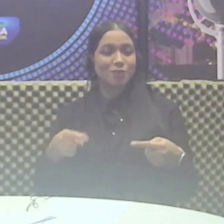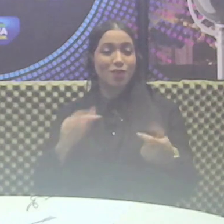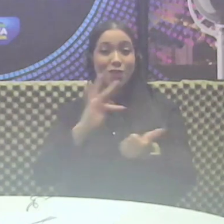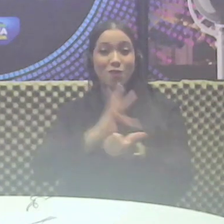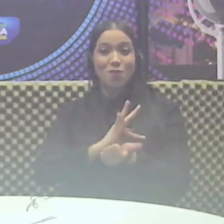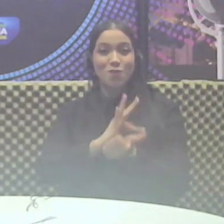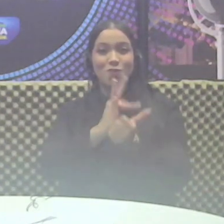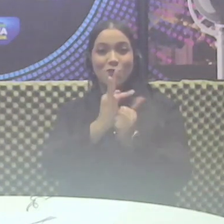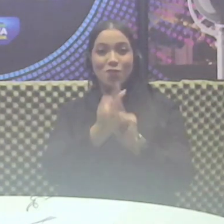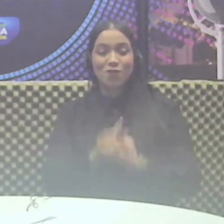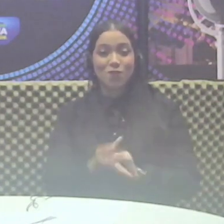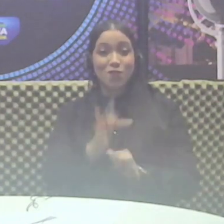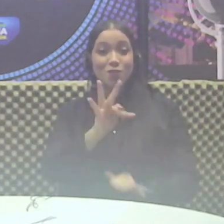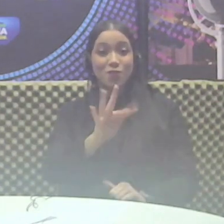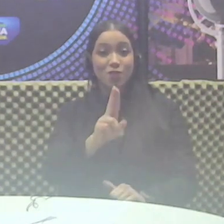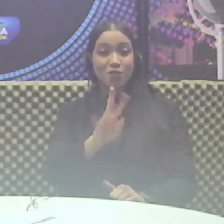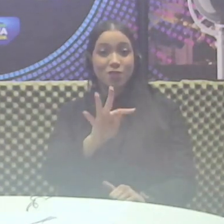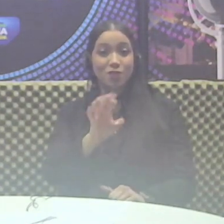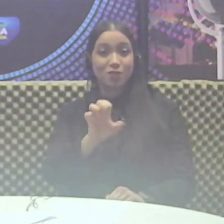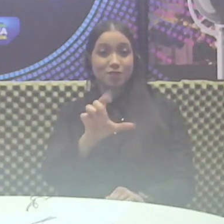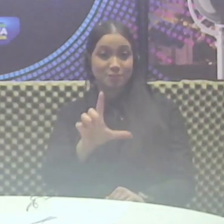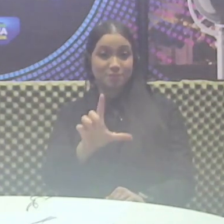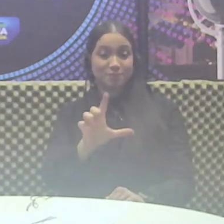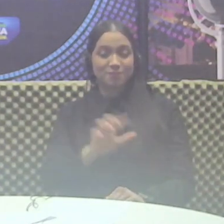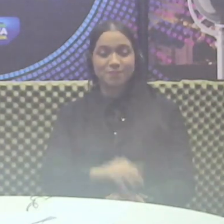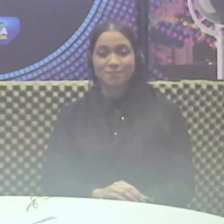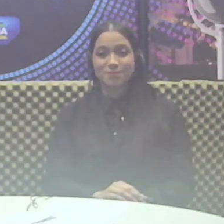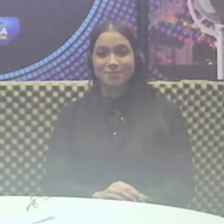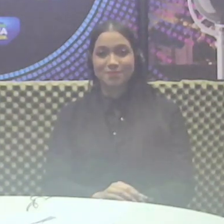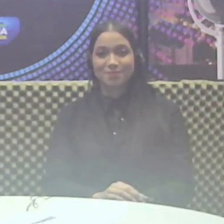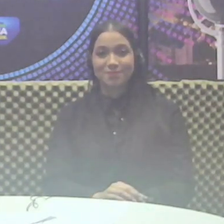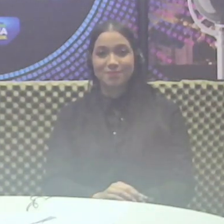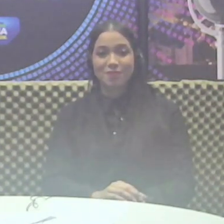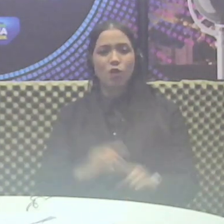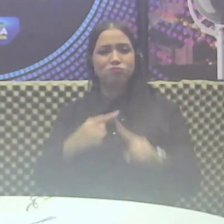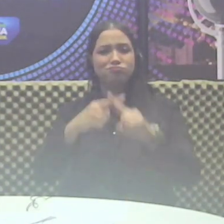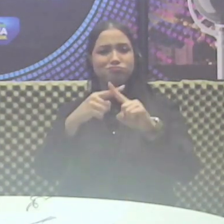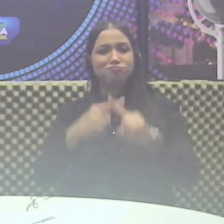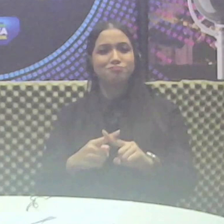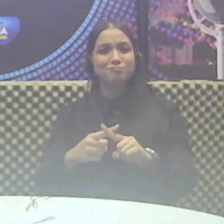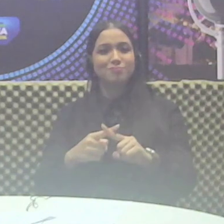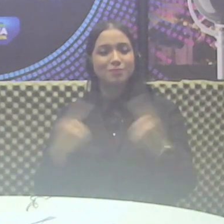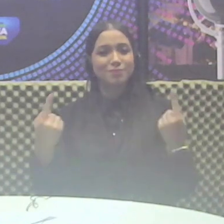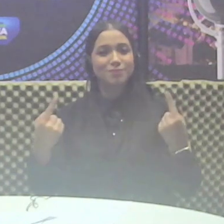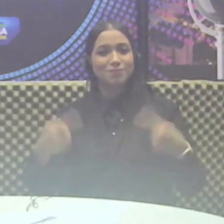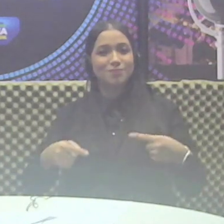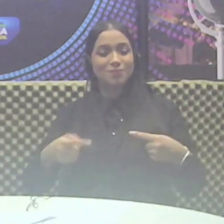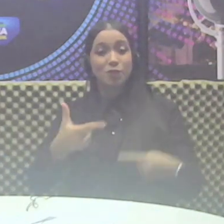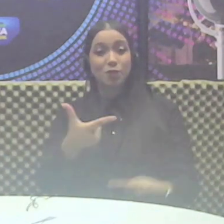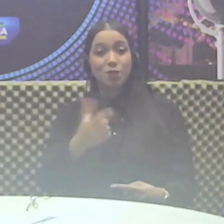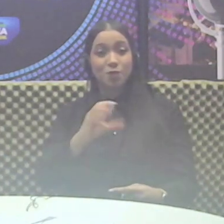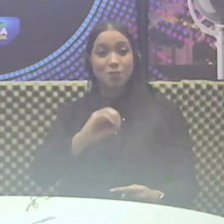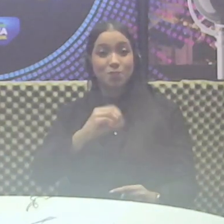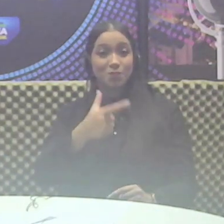Fundação Uberlandense do Turismo, Esporte e Lazer, FUTEL, para campeonatos que serão disputados ao longo de